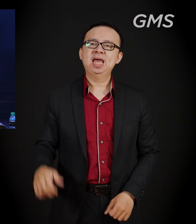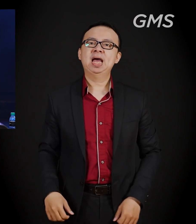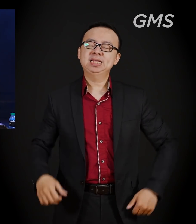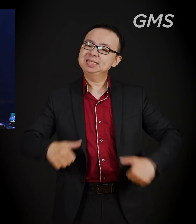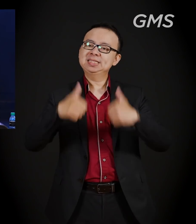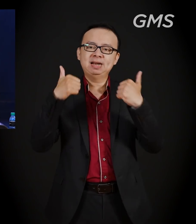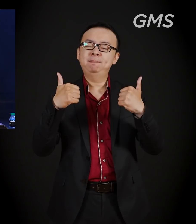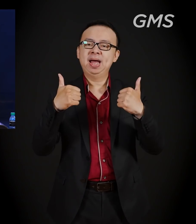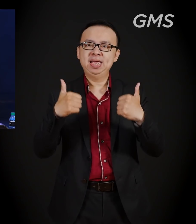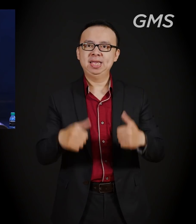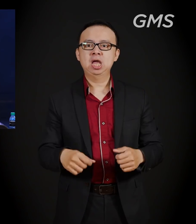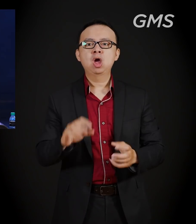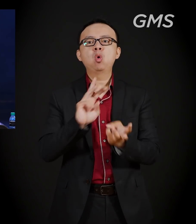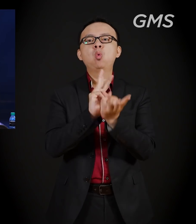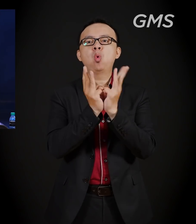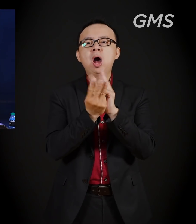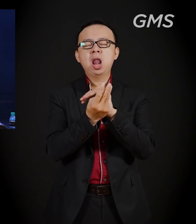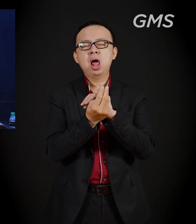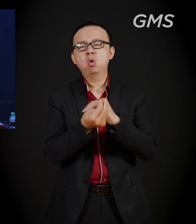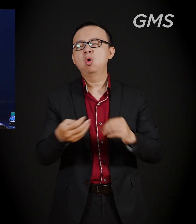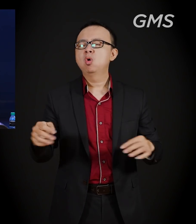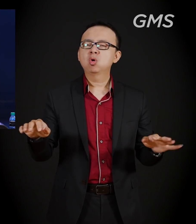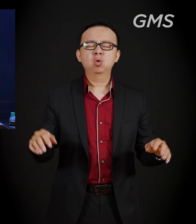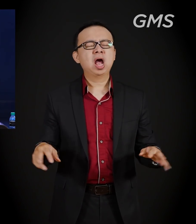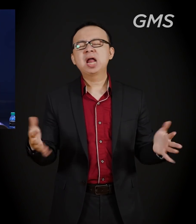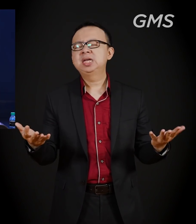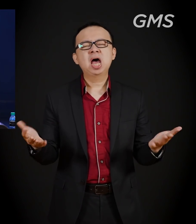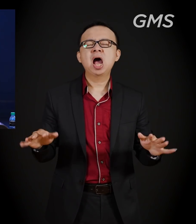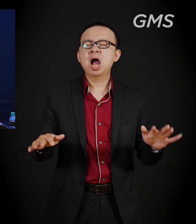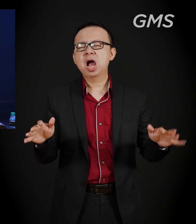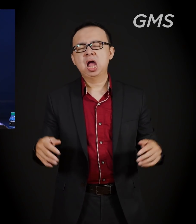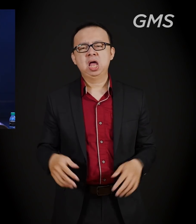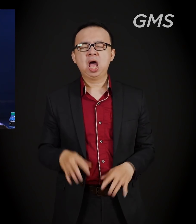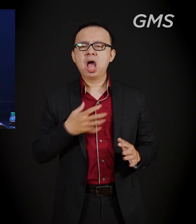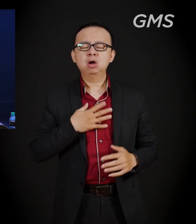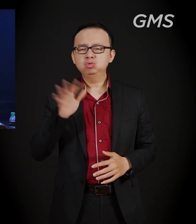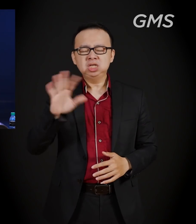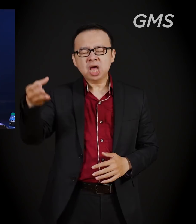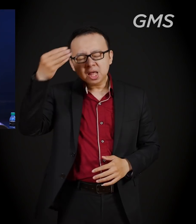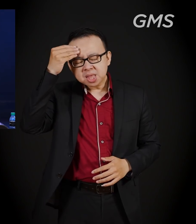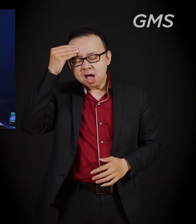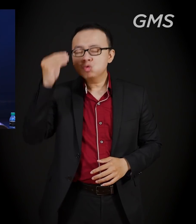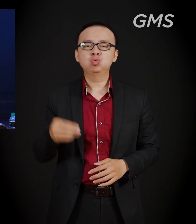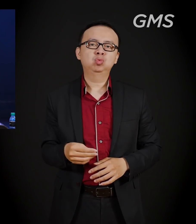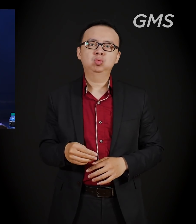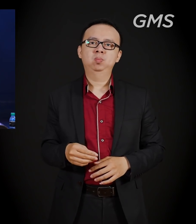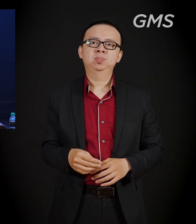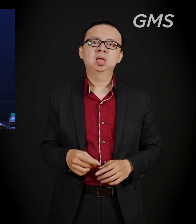terbaik, walau kadang tak mudah dimengerti.